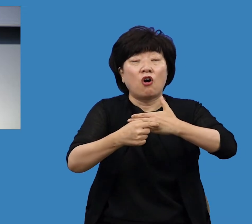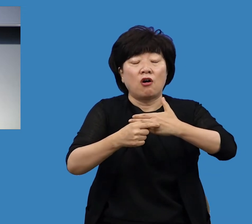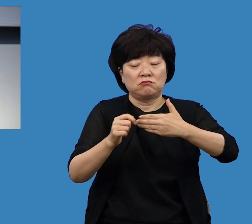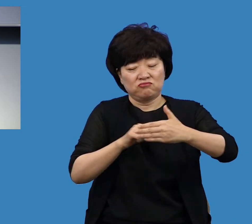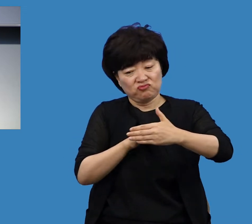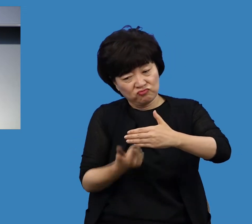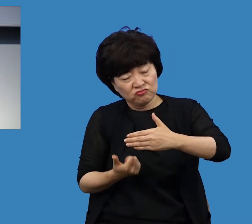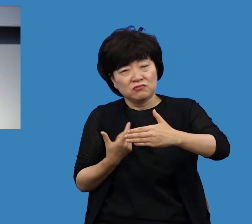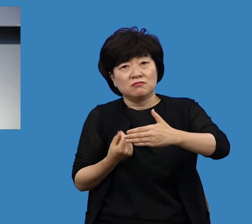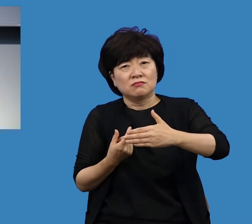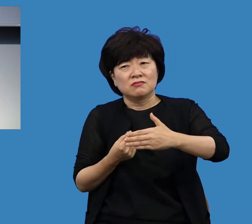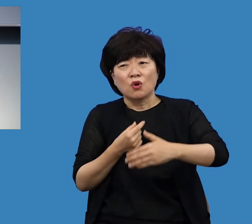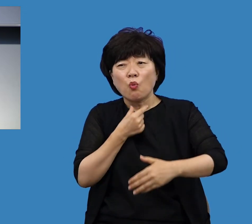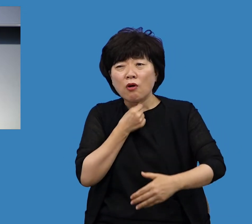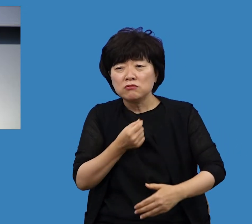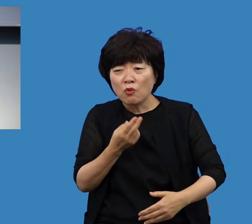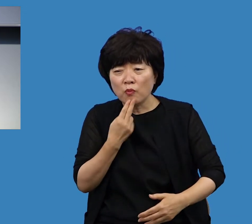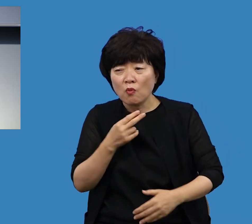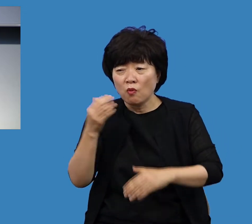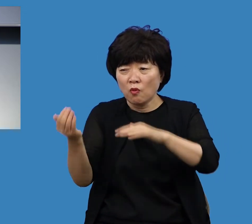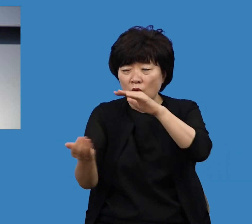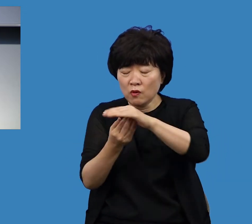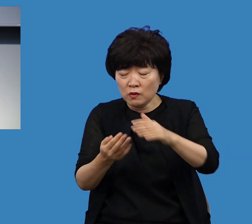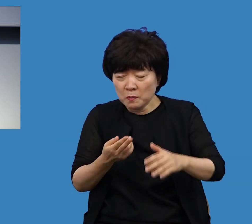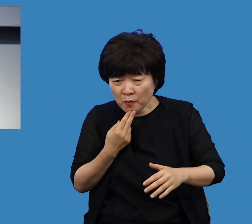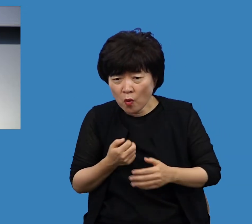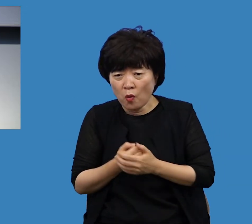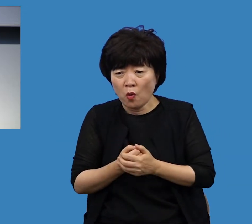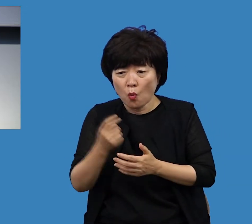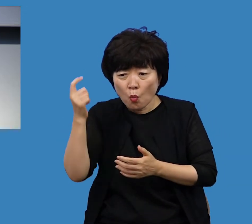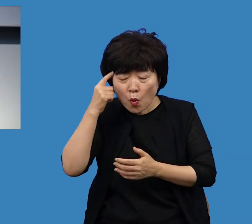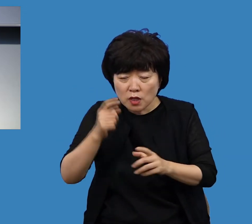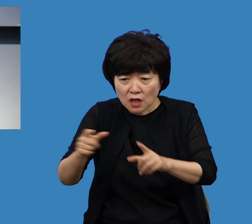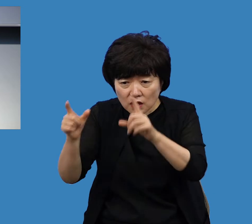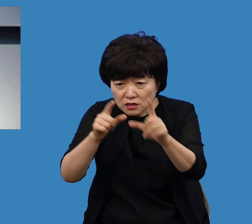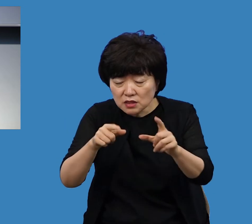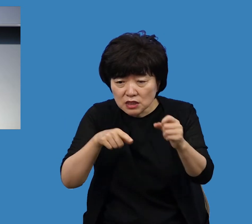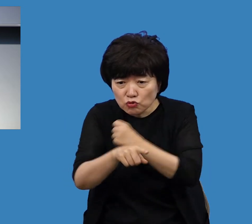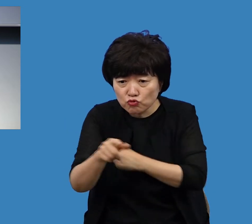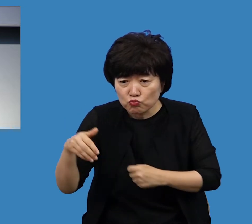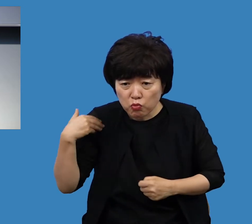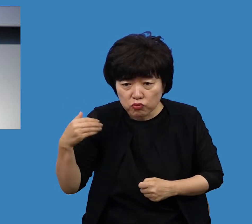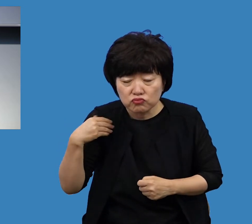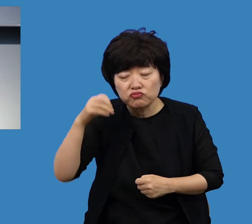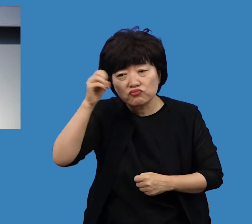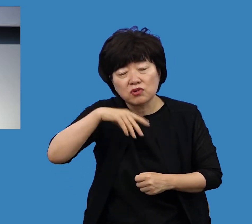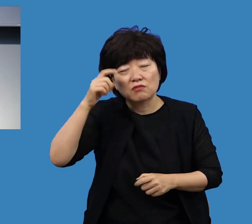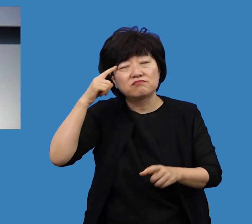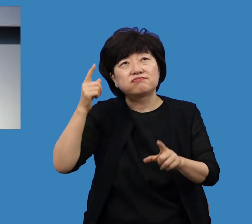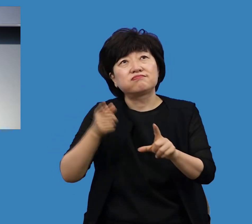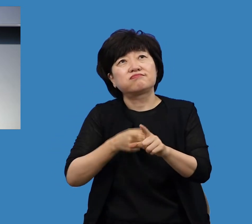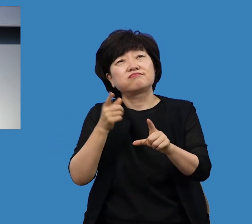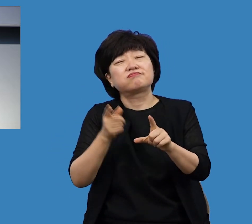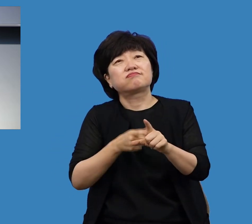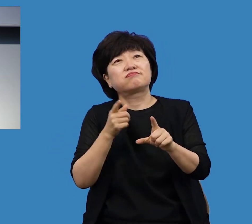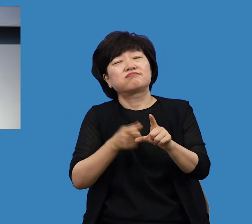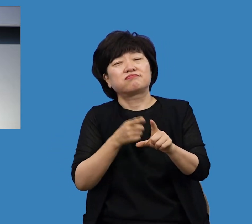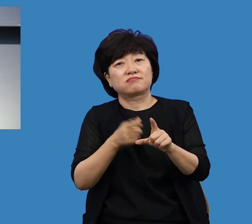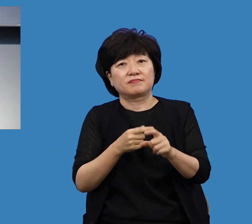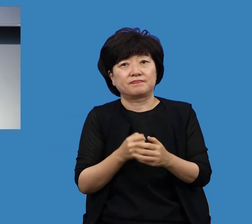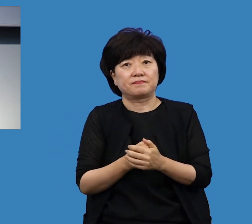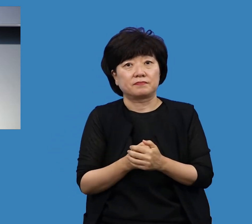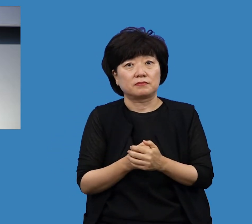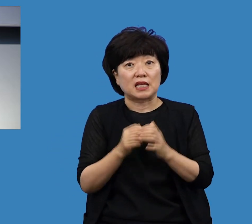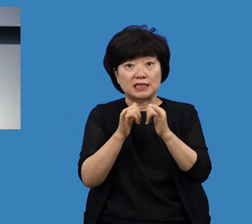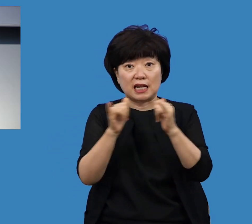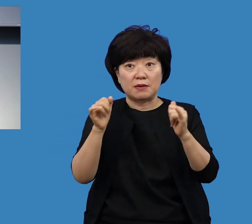왜? 원하는 것도 없고 이루려고 하는 것도 없고 왜 살아야 되는지 삶의 의미도 없고 그냥 멍 때리고 있는 거지. 그러니까 이게 사람은